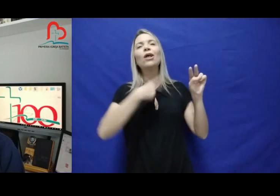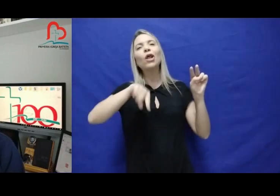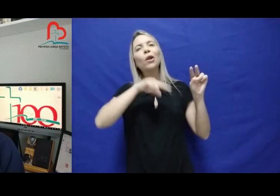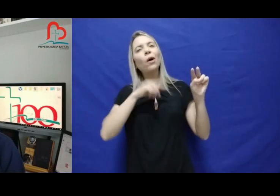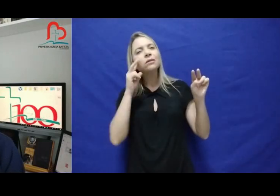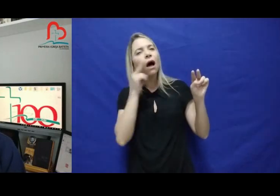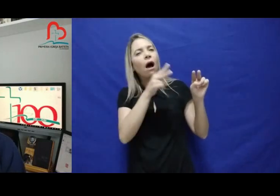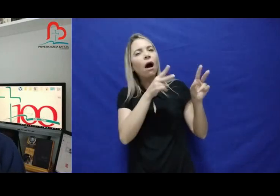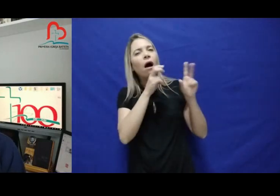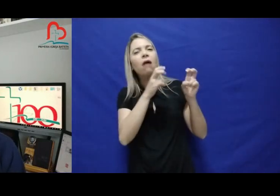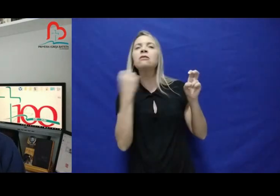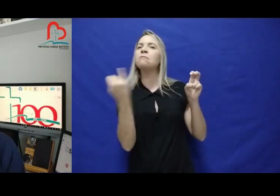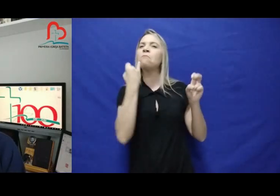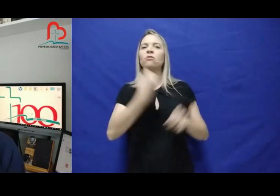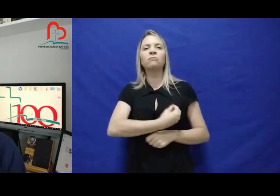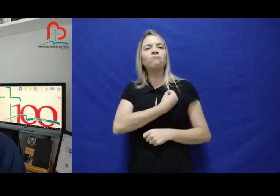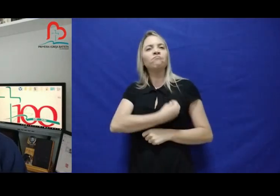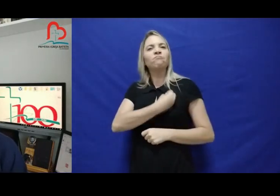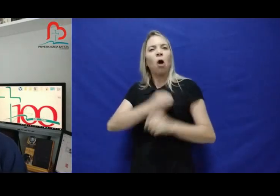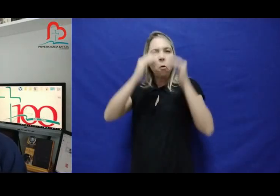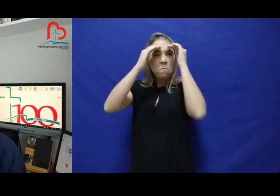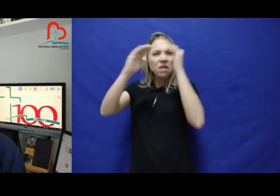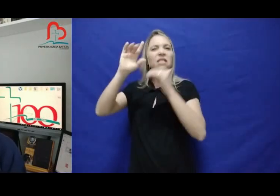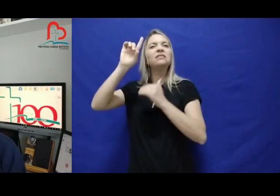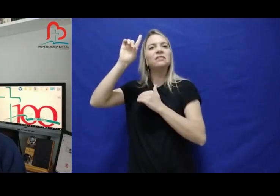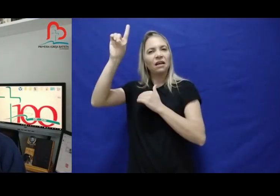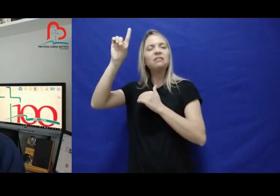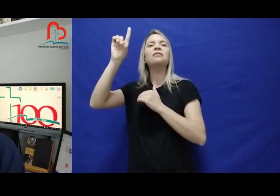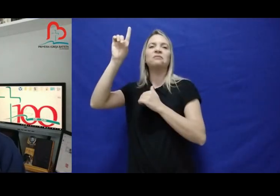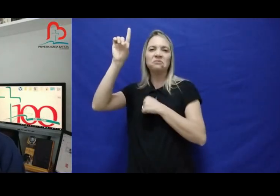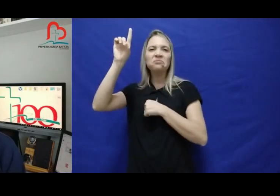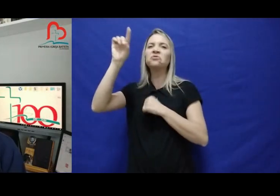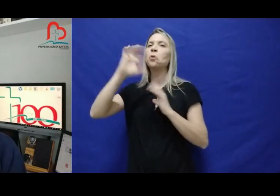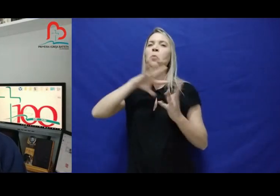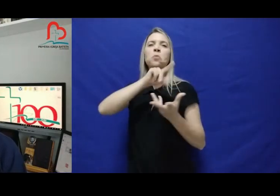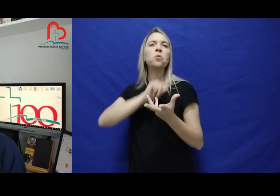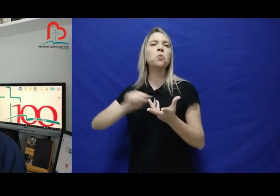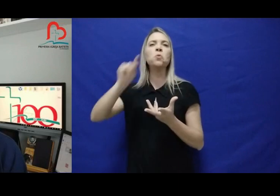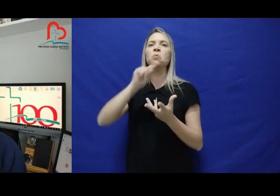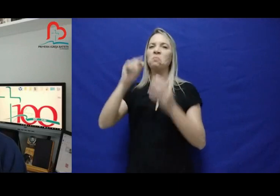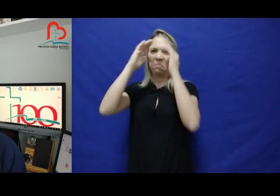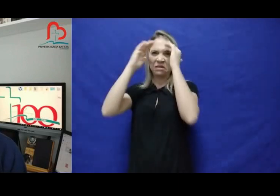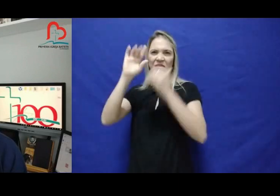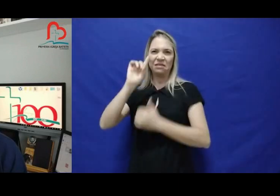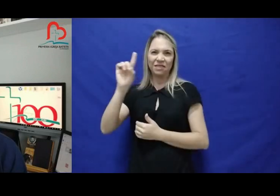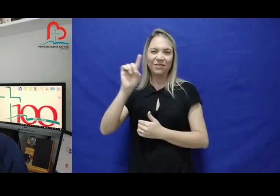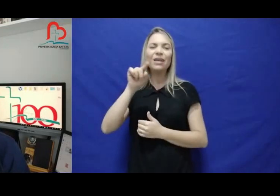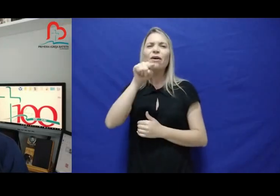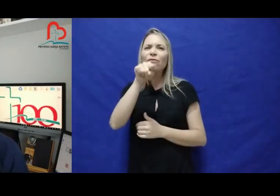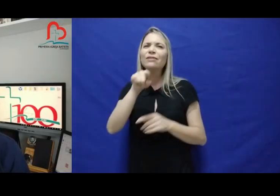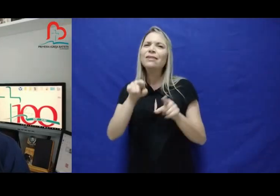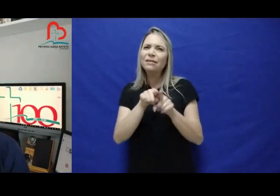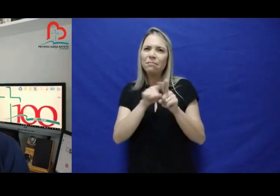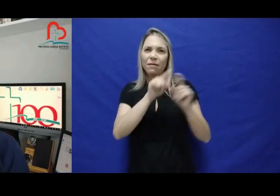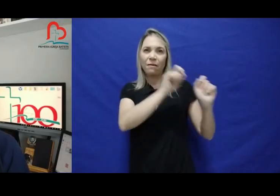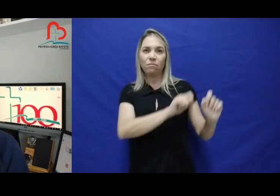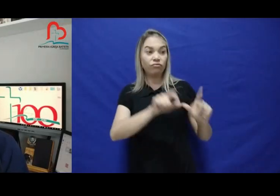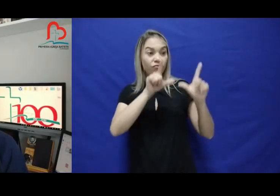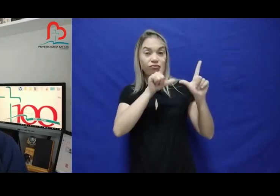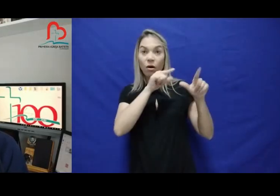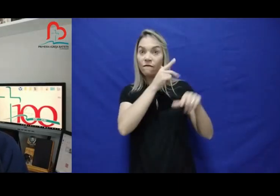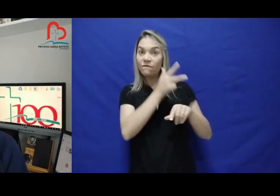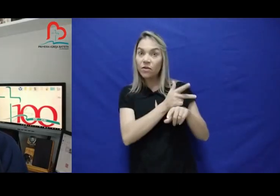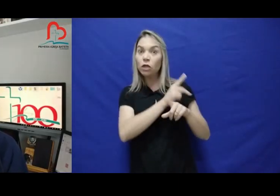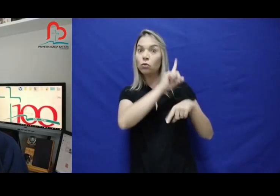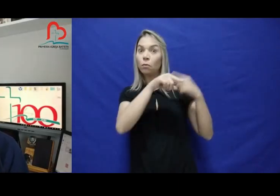oremos, nos mobilizemos, participemos desta obra que é de Deus em todo o mundo. Após esse vídeo,